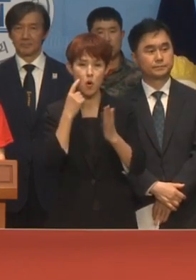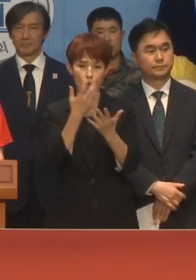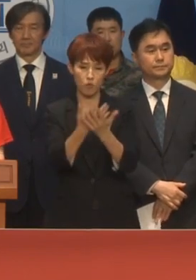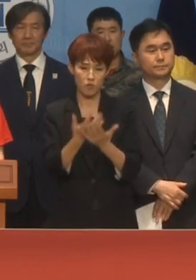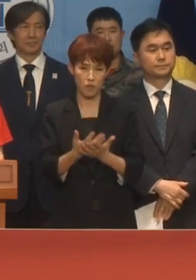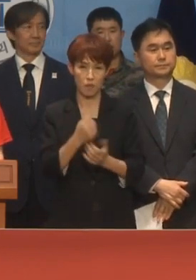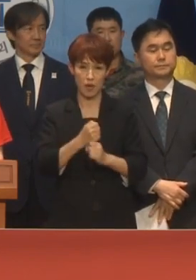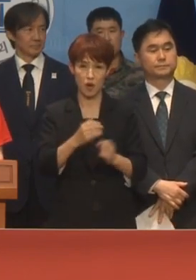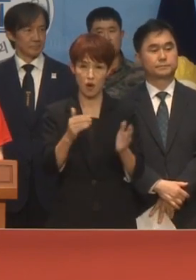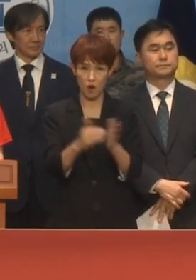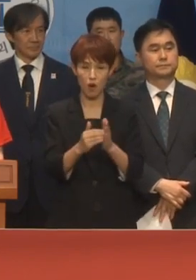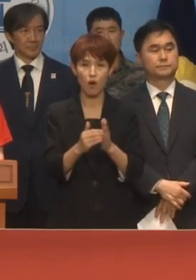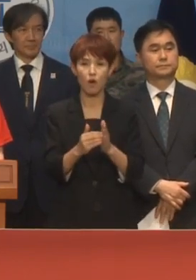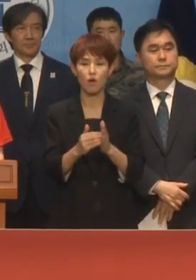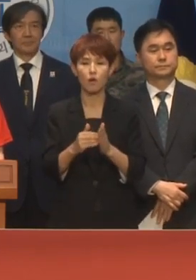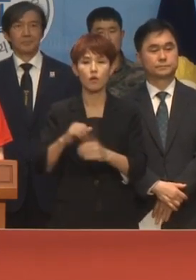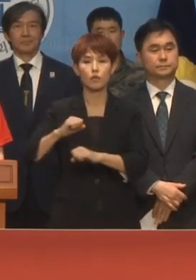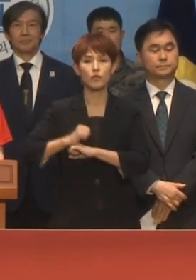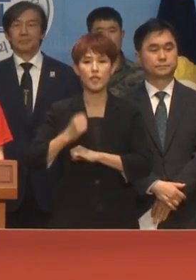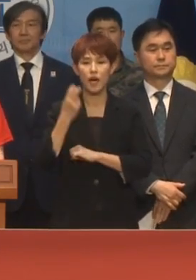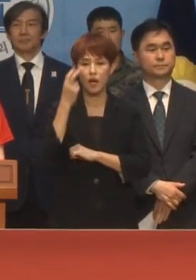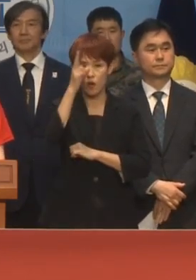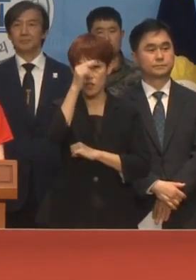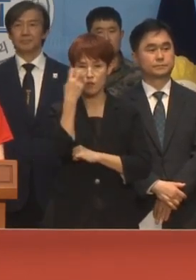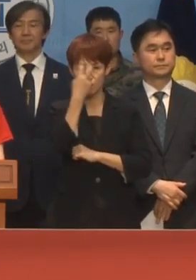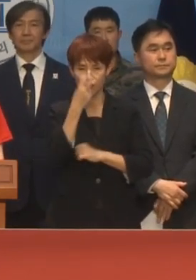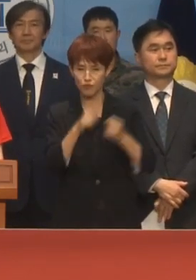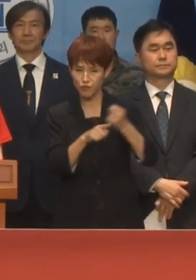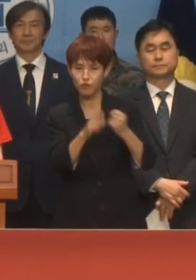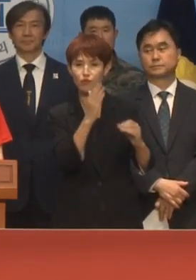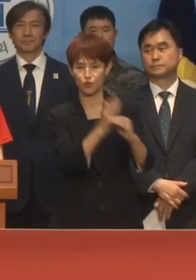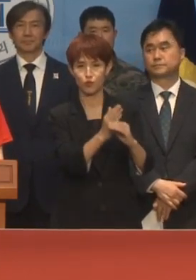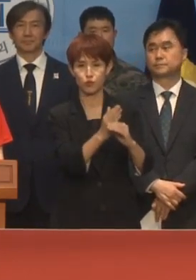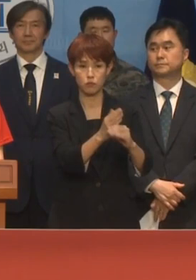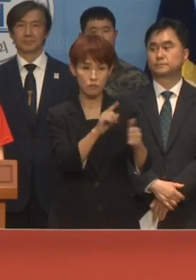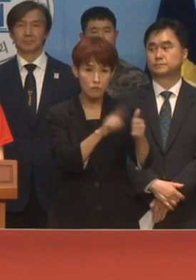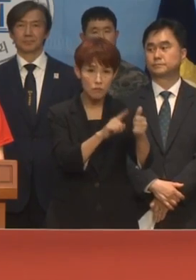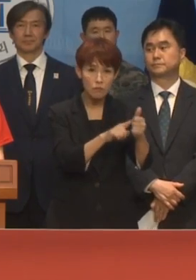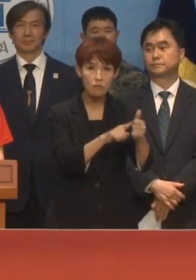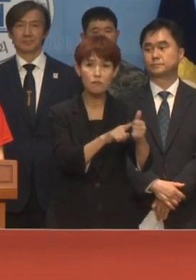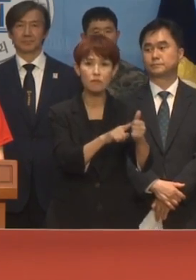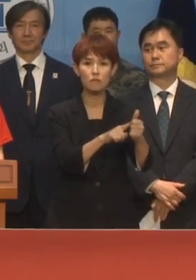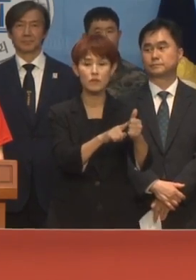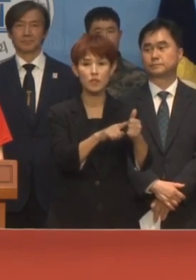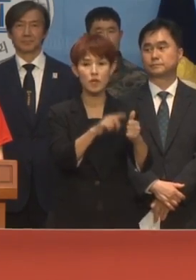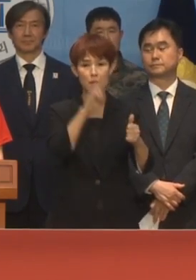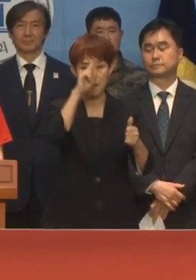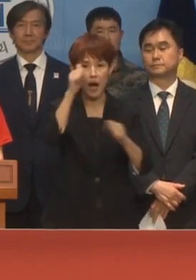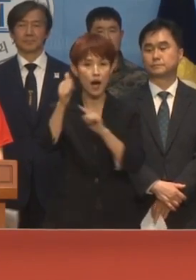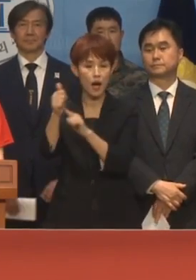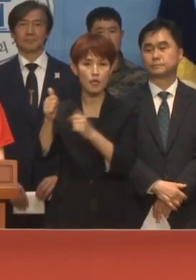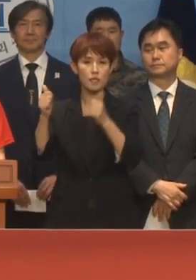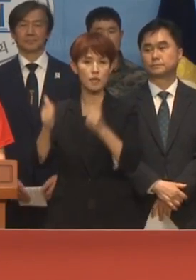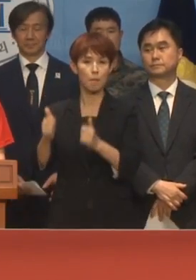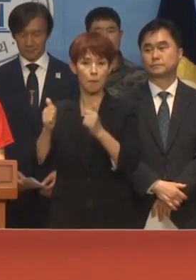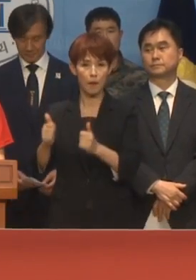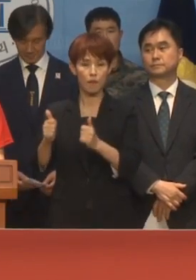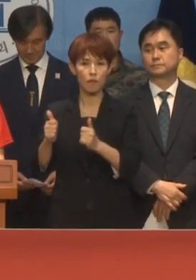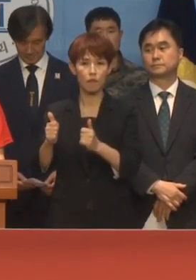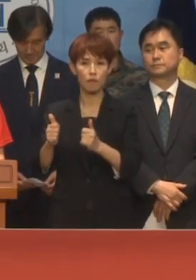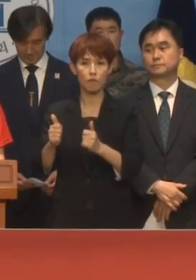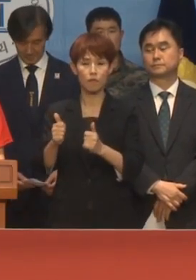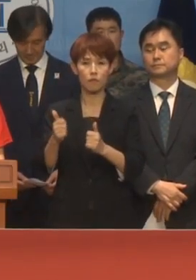등으로 군사경찰의 수사를 받고 있습니다. 그런 군검사가 지금도 여전히 박정훈 대령 군사재판에